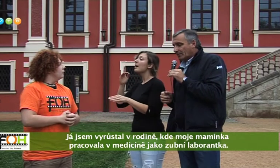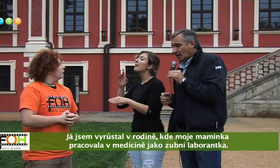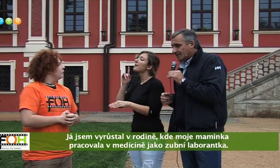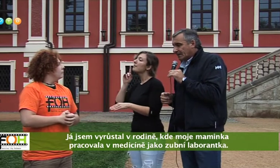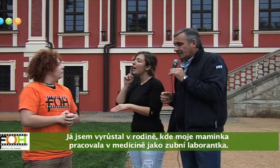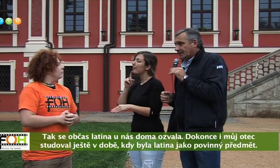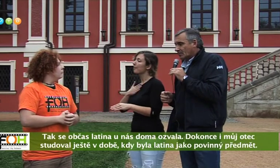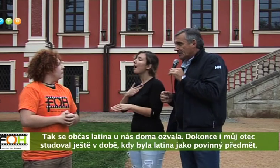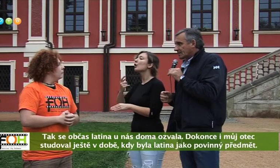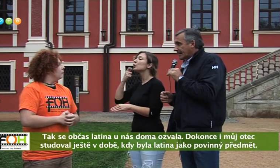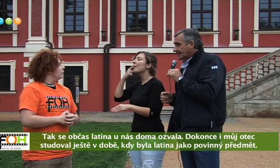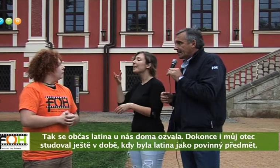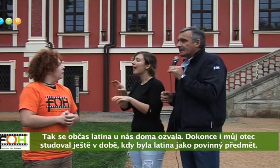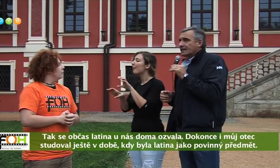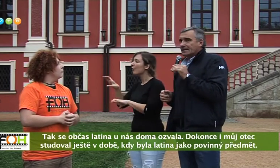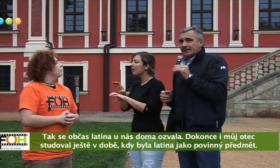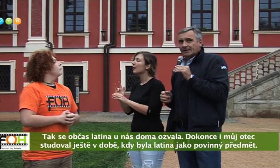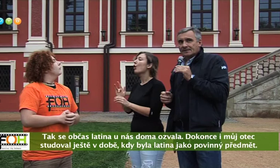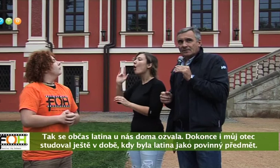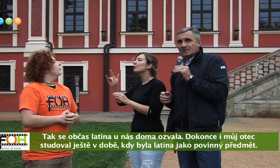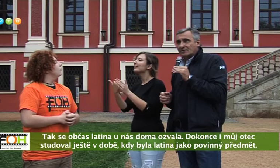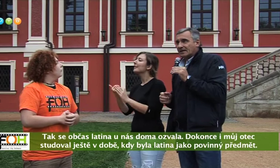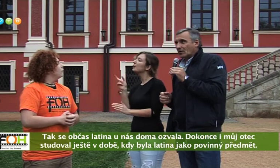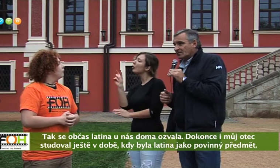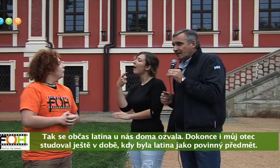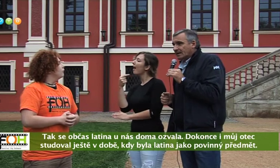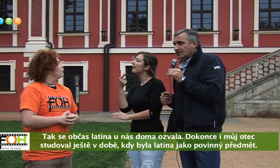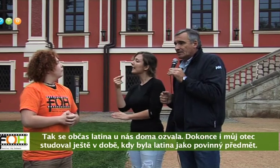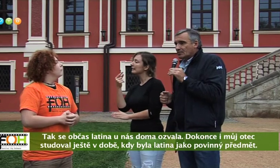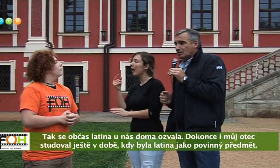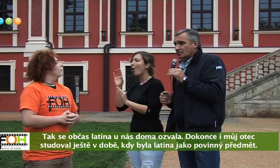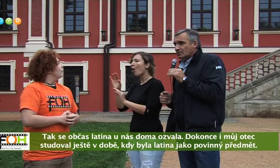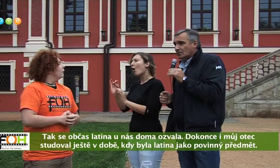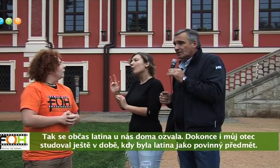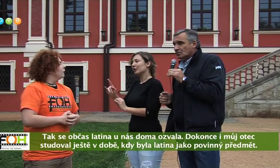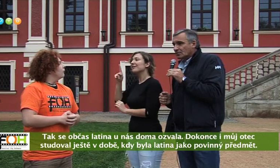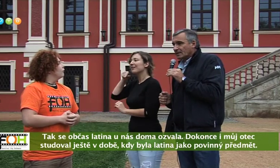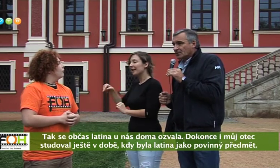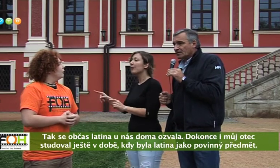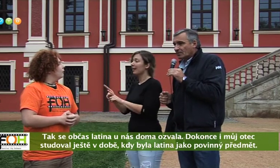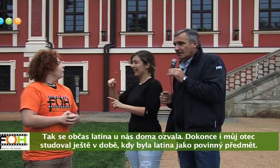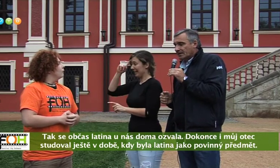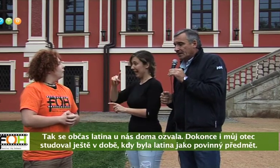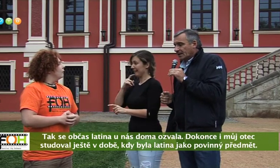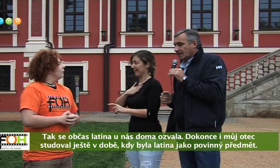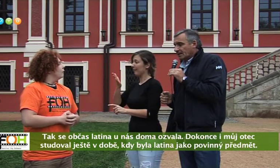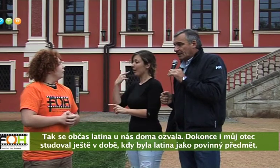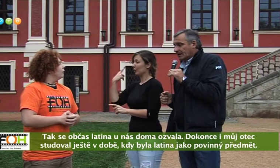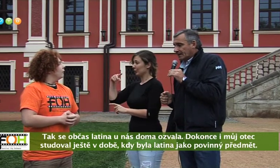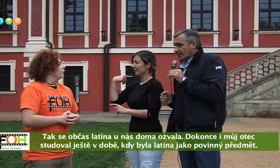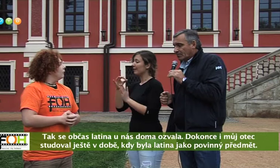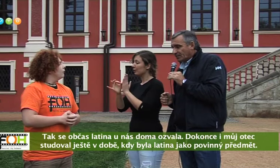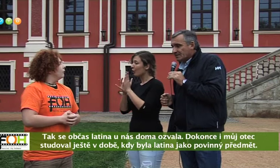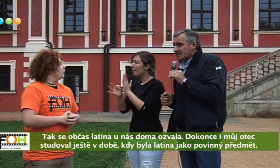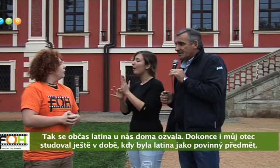zubní laborantka, tak občas ta latina se u nás doma ozvala, dokonce i můj otec studoval ještě v době, kdy byla